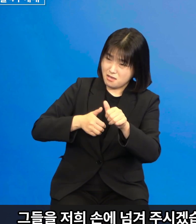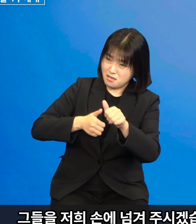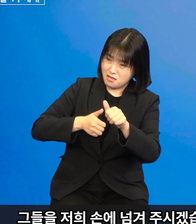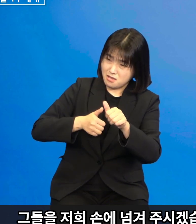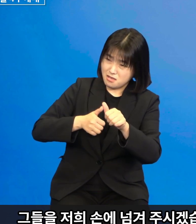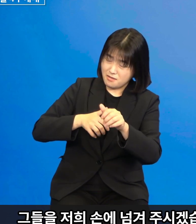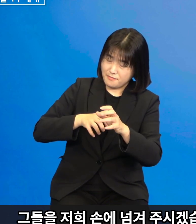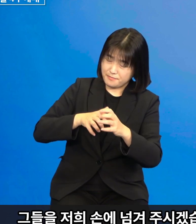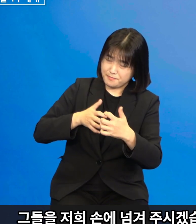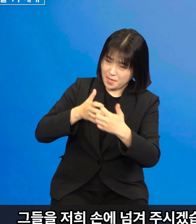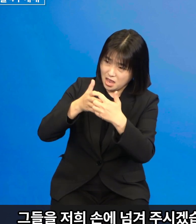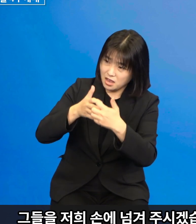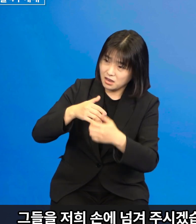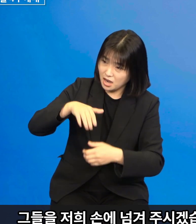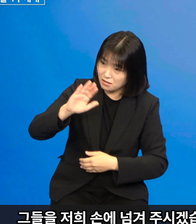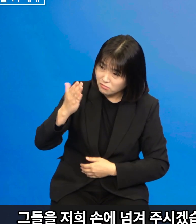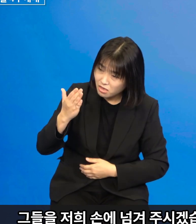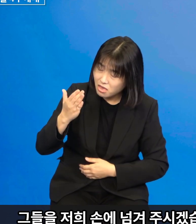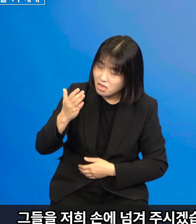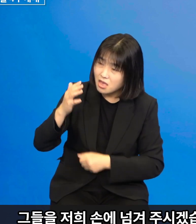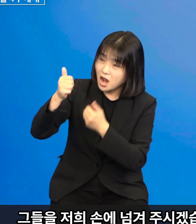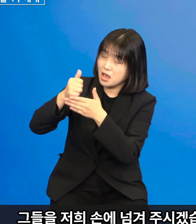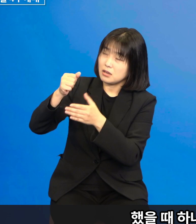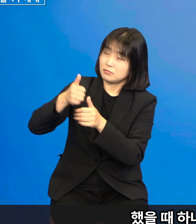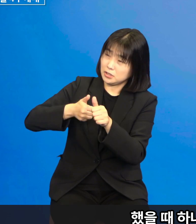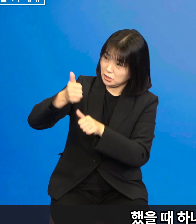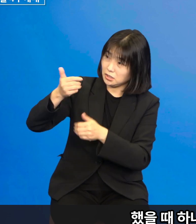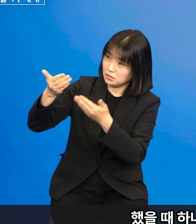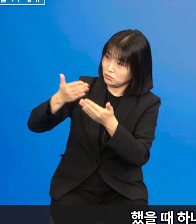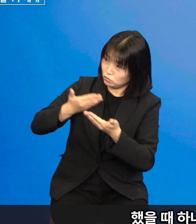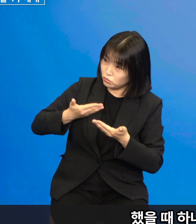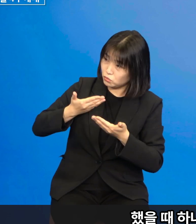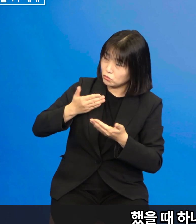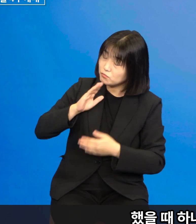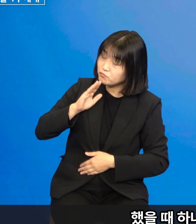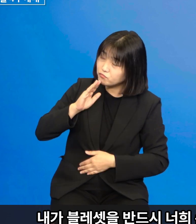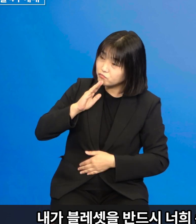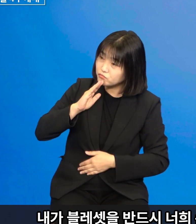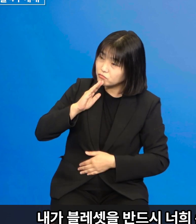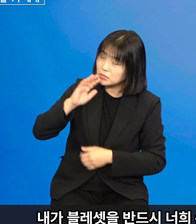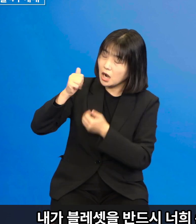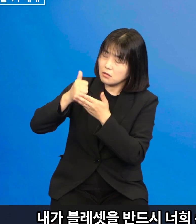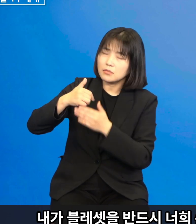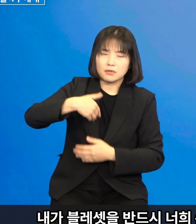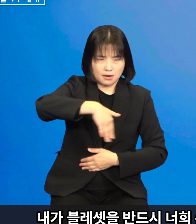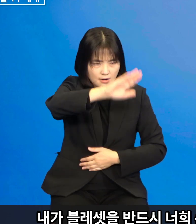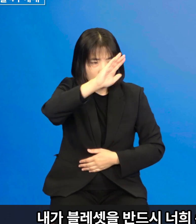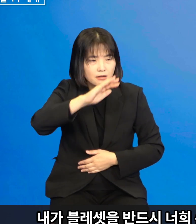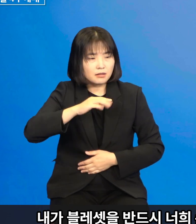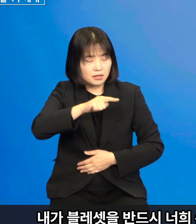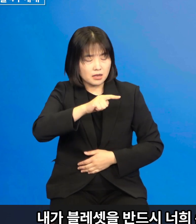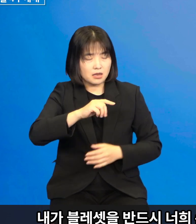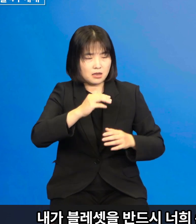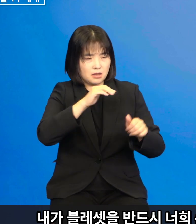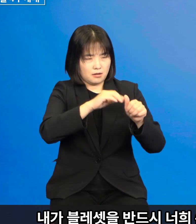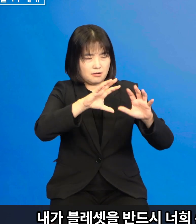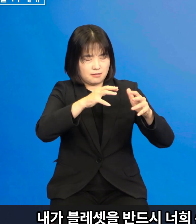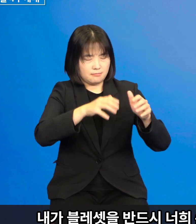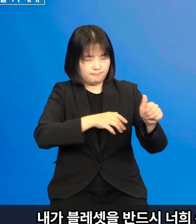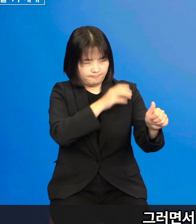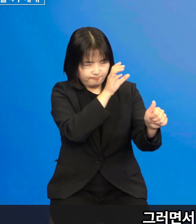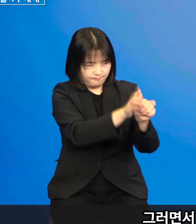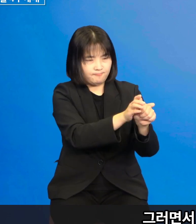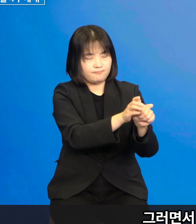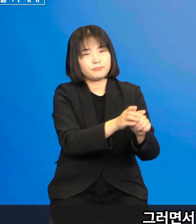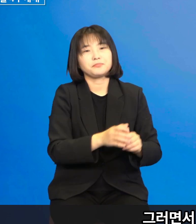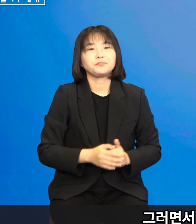손에 넘겨주시겠습니까? 하나님 승리를 주시겠습니까? 했을 때 하나님께서 올라가라, 내가 블레셋을 반드시 너희 손에 넘겨주겠다라고